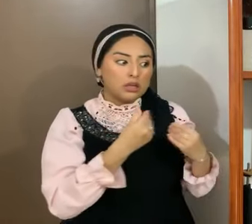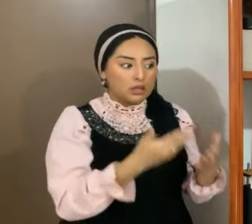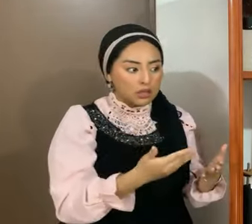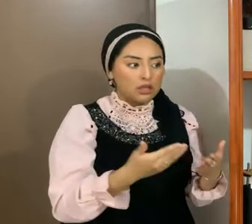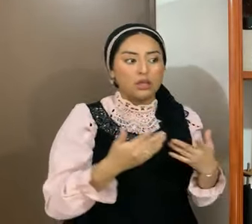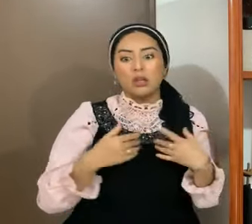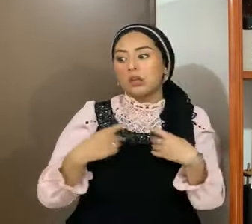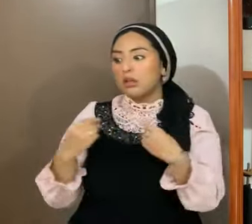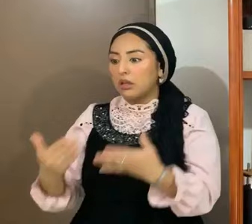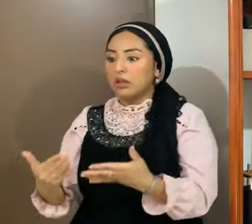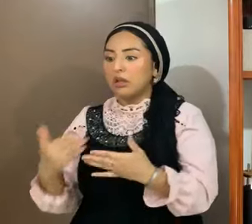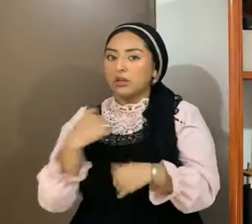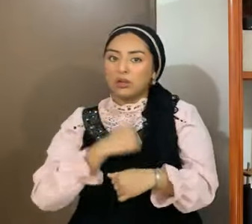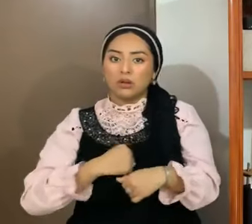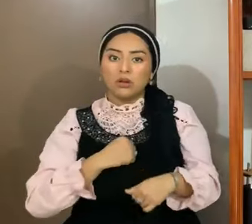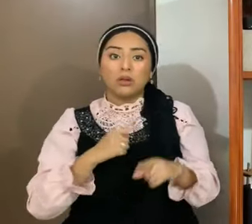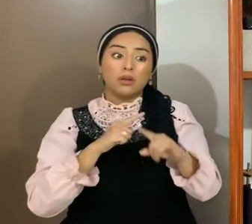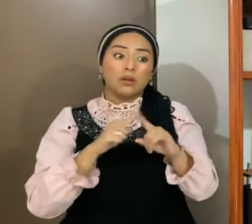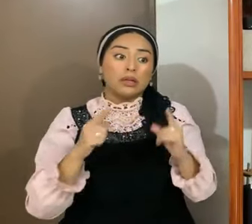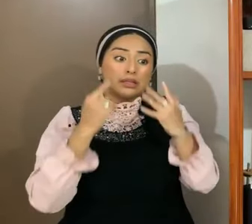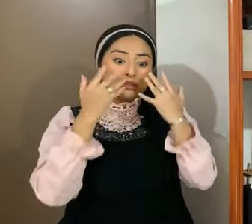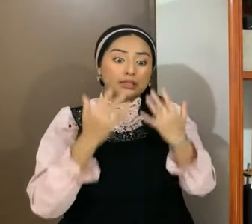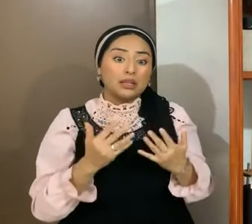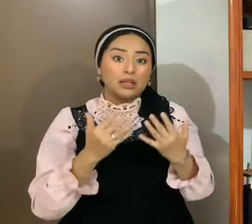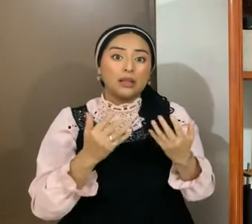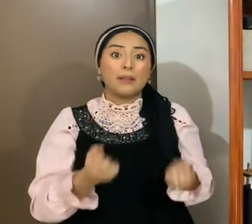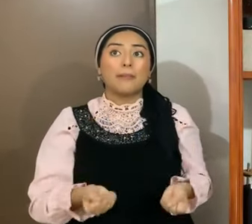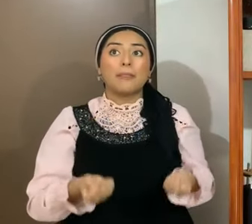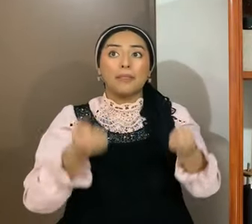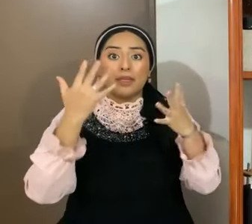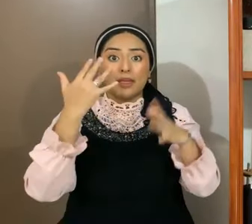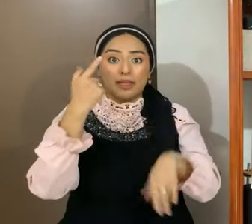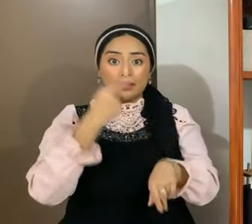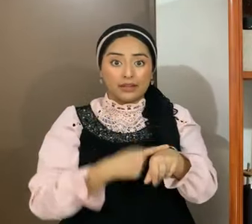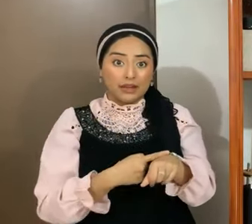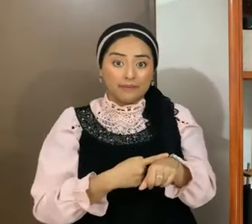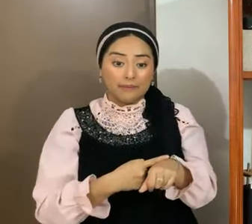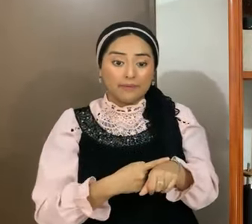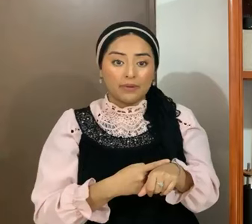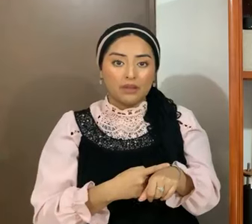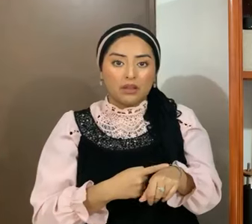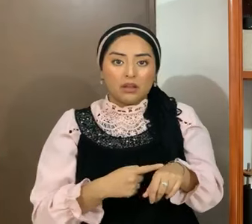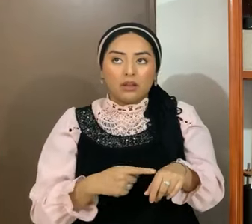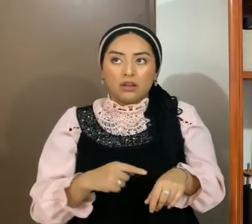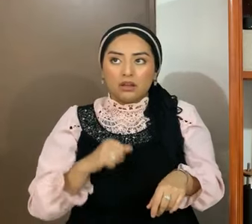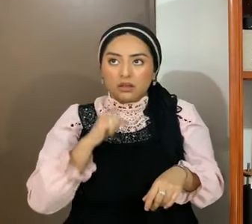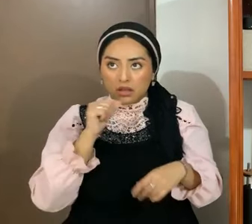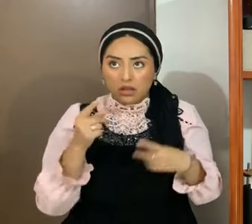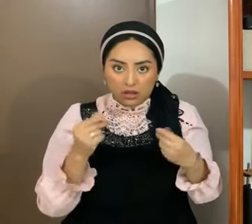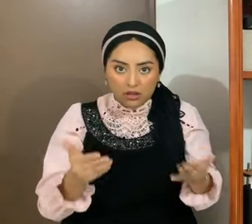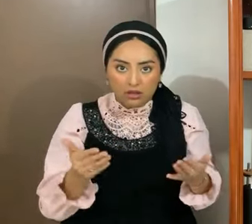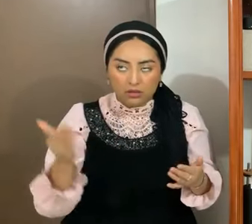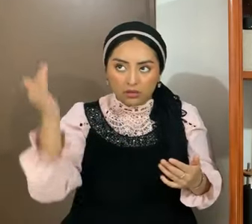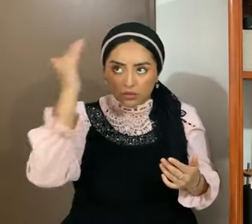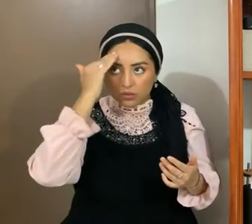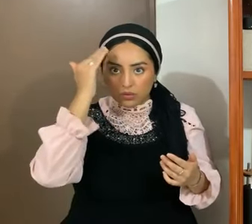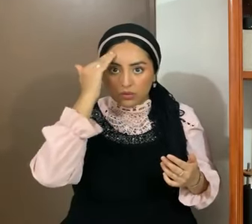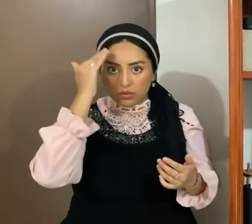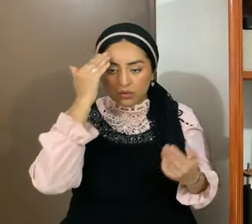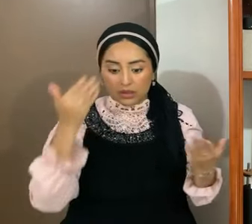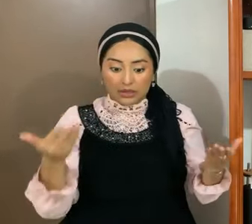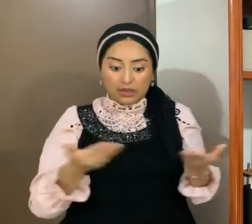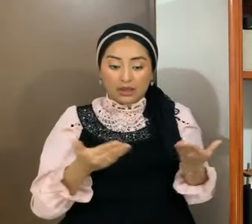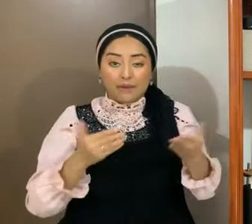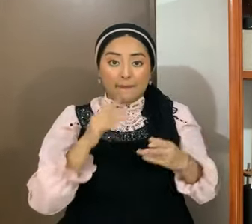porque hice lo otro, perdón. Y lamentablemente muchas veces de eso ni siquiera se hace conscientemente. Aquí